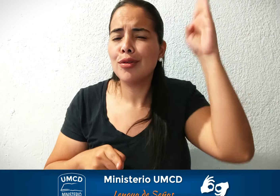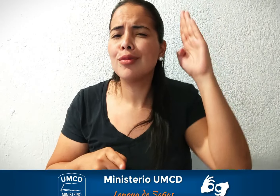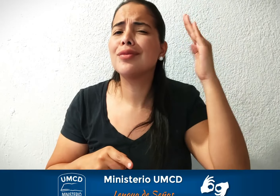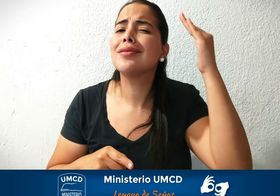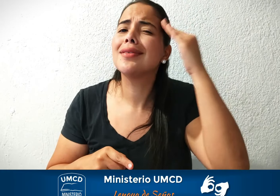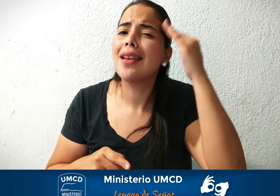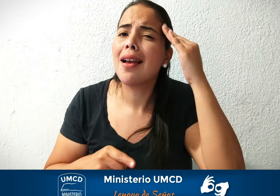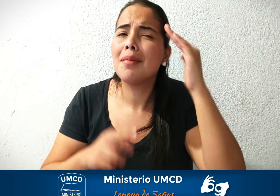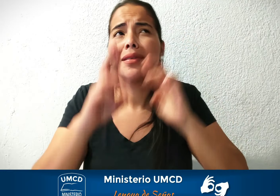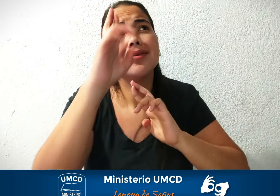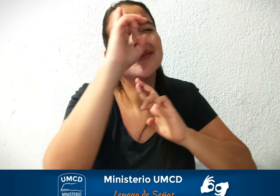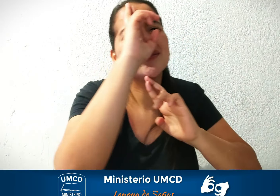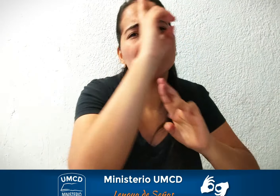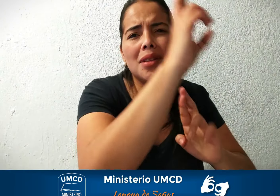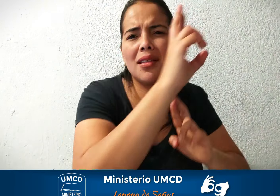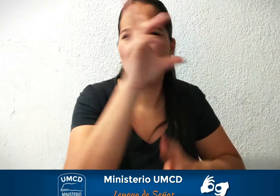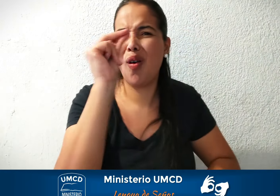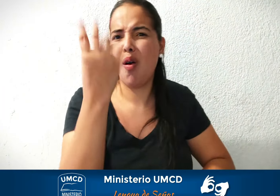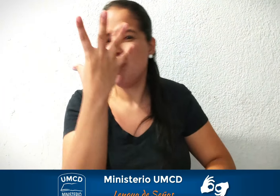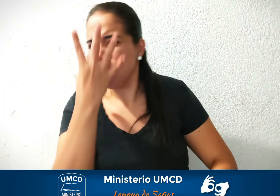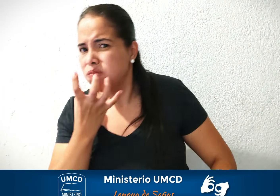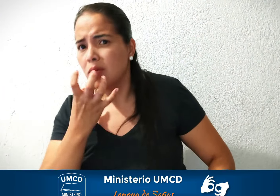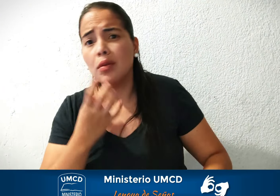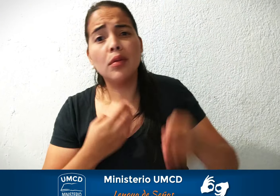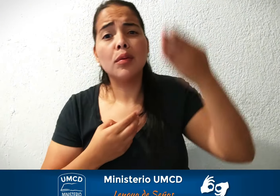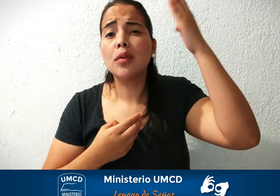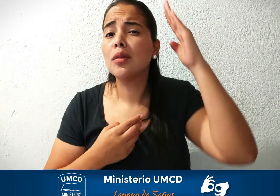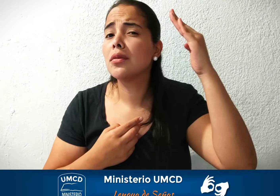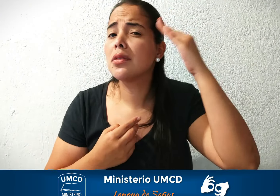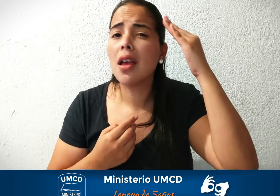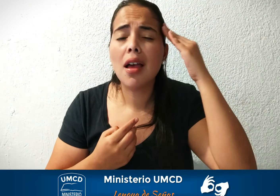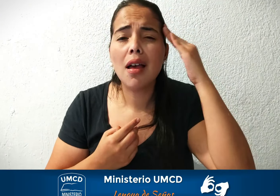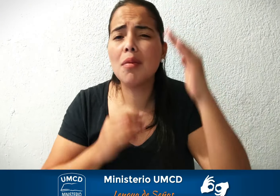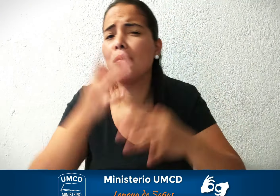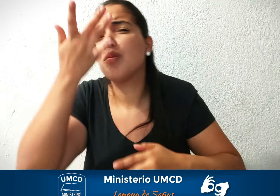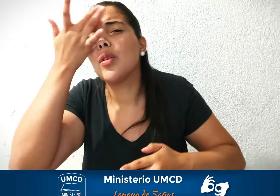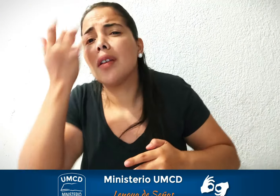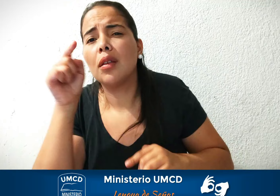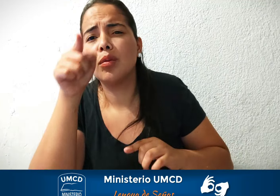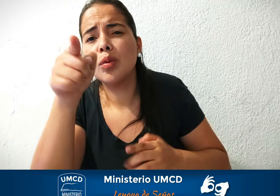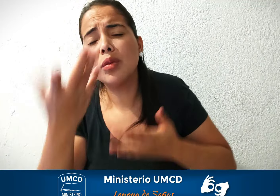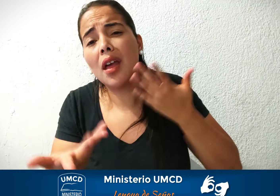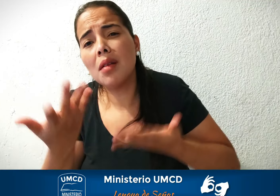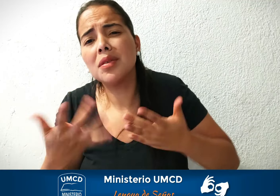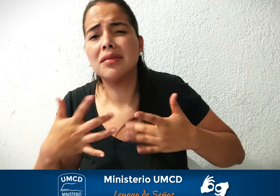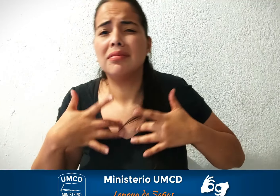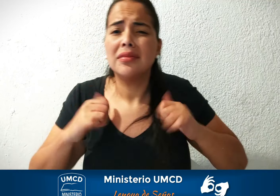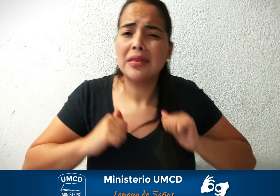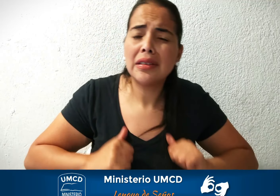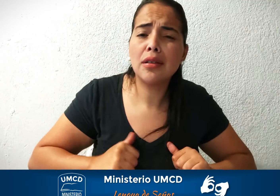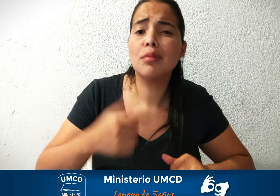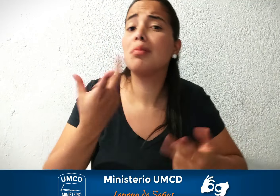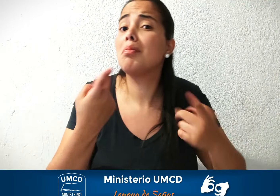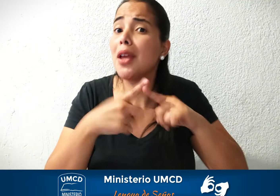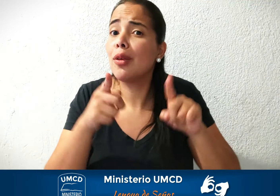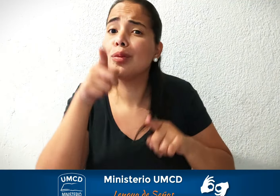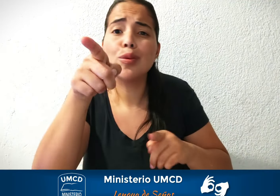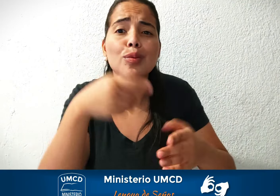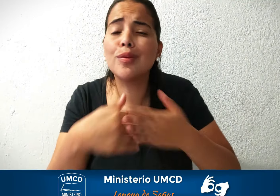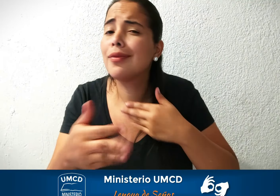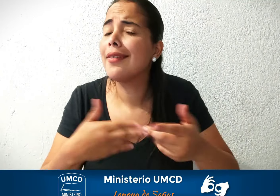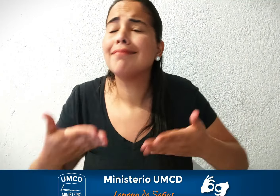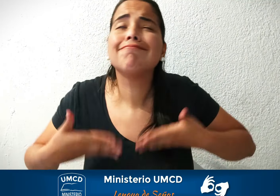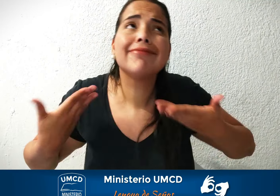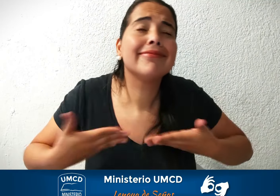Él quiere su gloria, Él no está dispuesto a compartirla y Él quiere que todos nosotros le